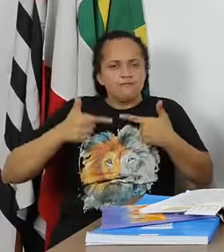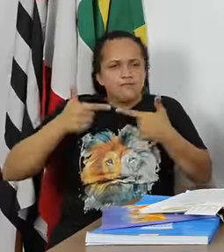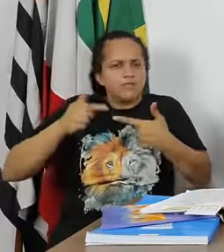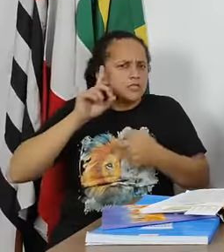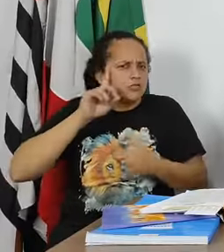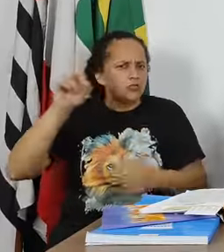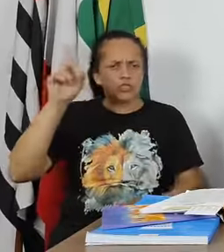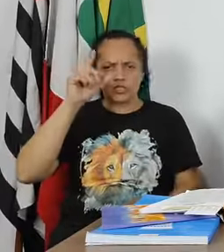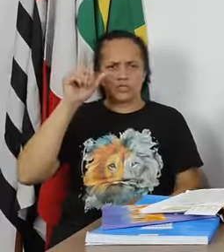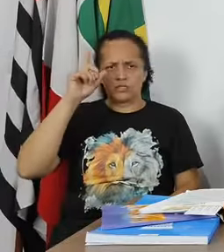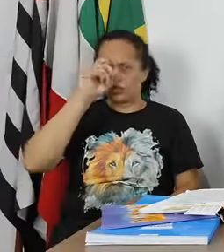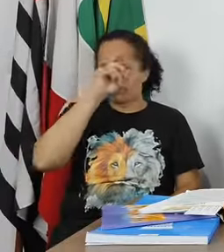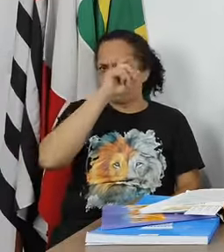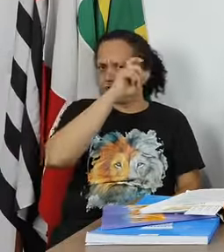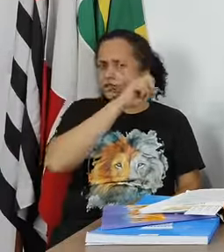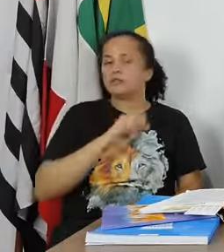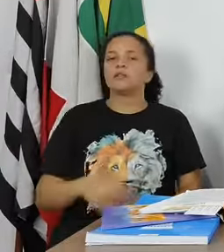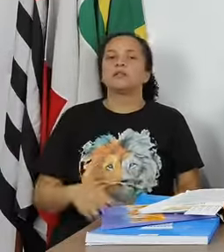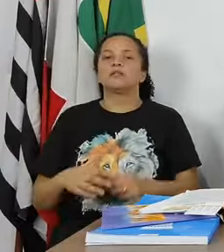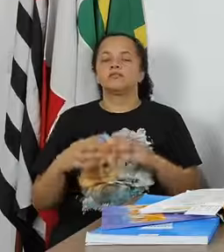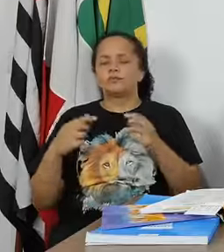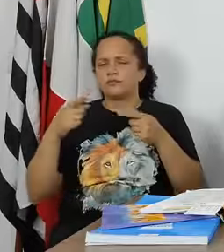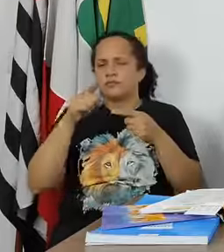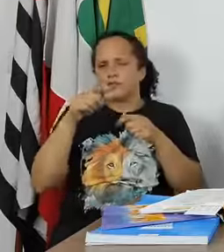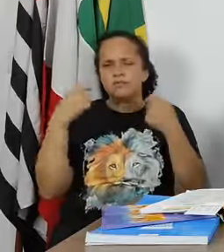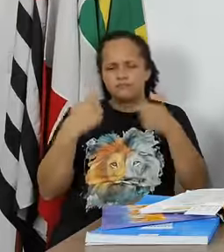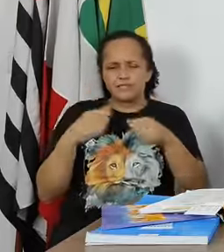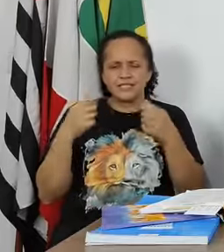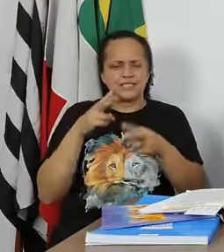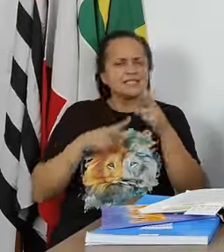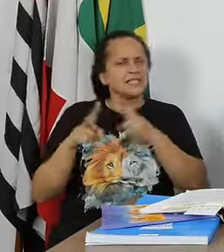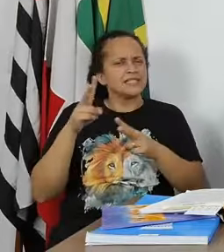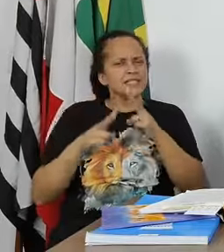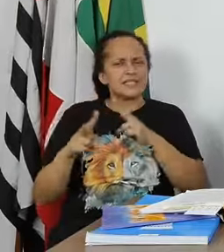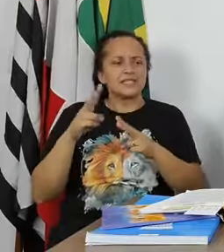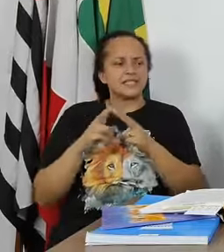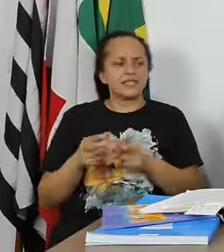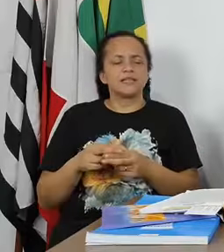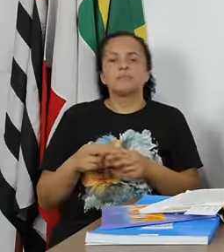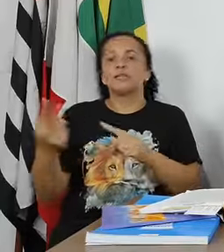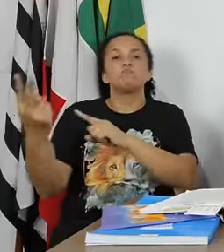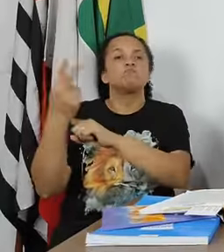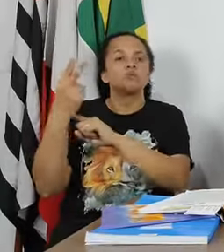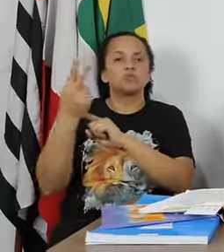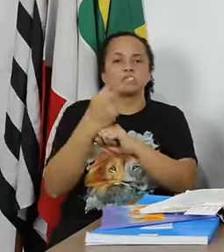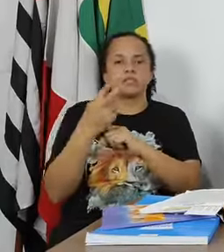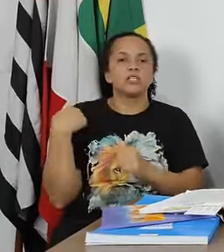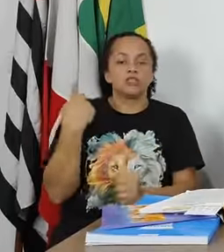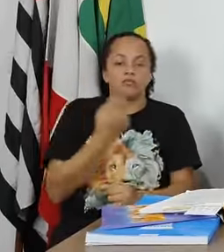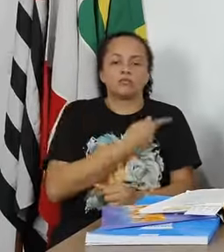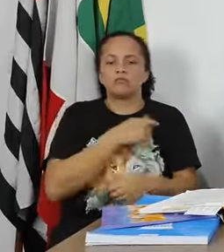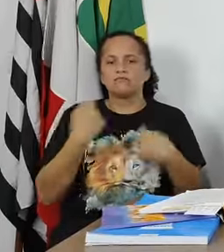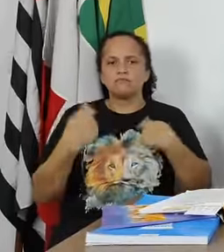inabaláveis. Então a nossa armadura, o combate, essas são as armas que nós temos para combater esse dia,